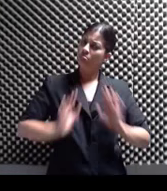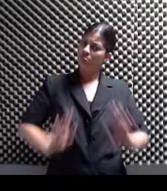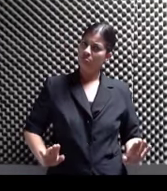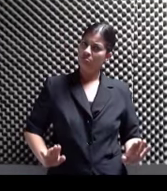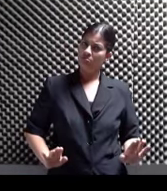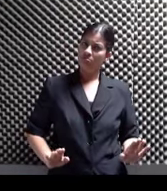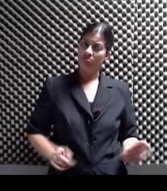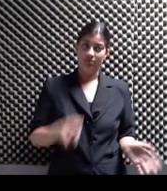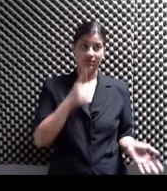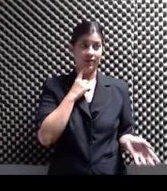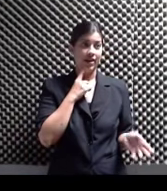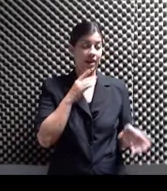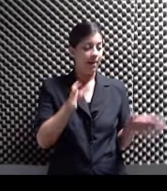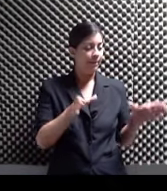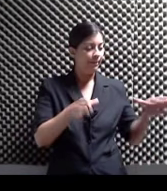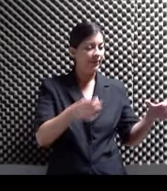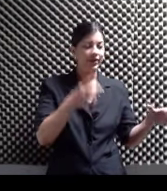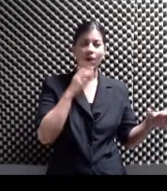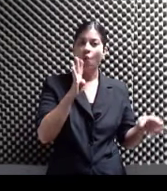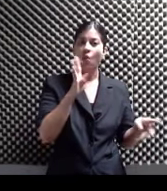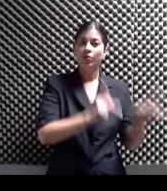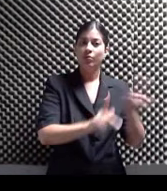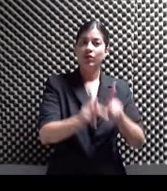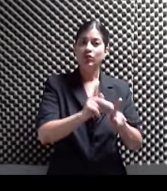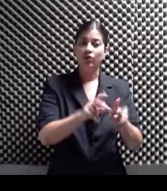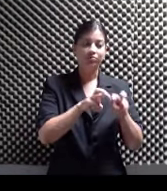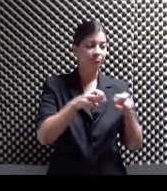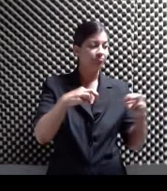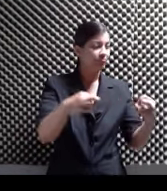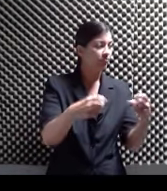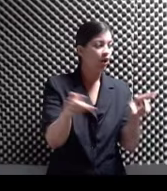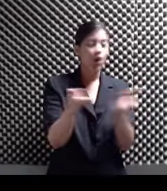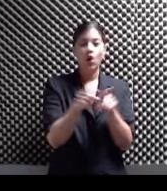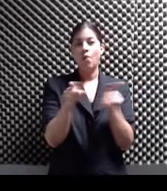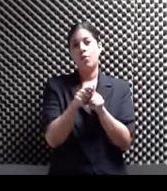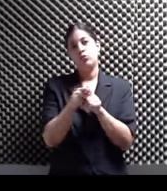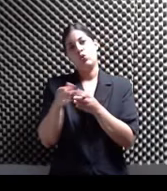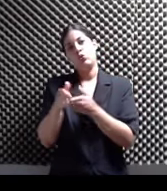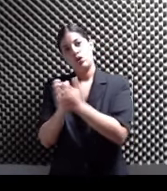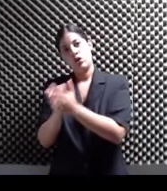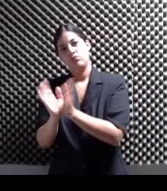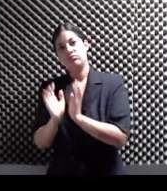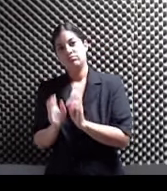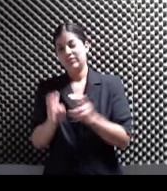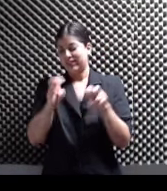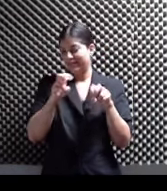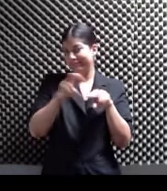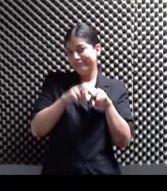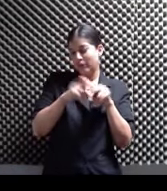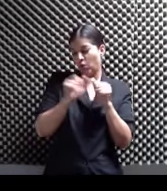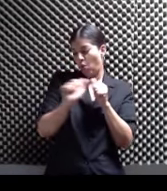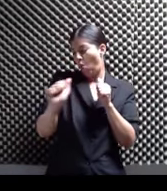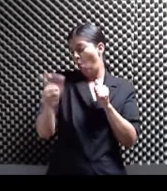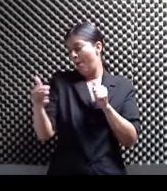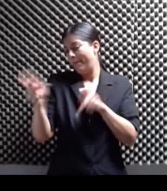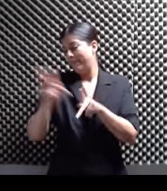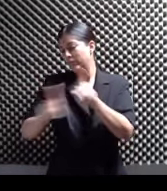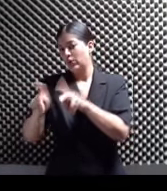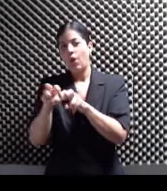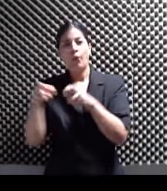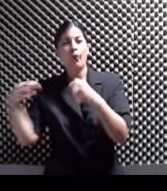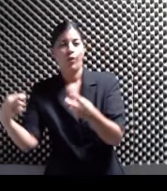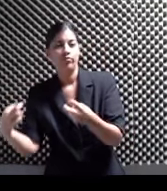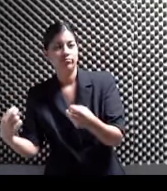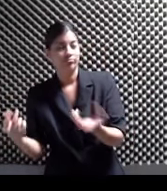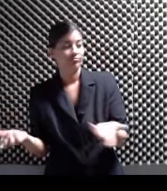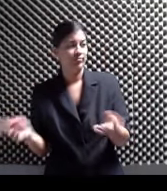porque las mesas son de cuatro. Y ha sido una cosa bien chévere porque es como los cruceros, que te vas a sentar con dos más que tú no conoces y la gente ha hecho una dinámica de trabajo